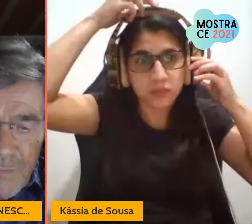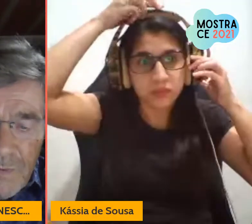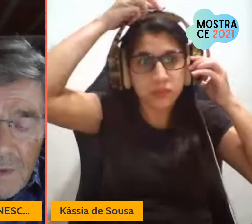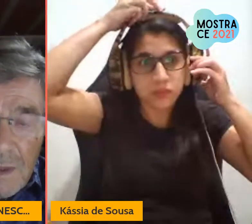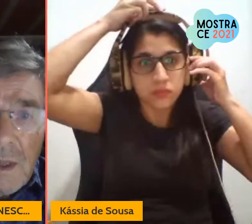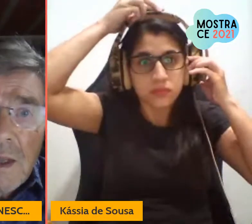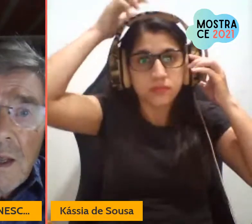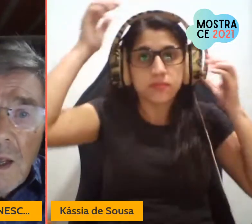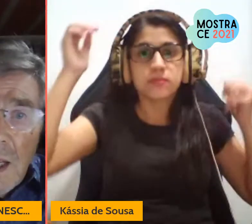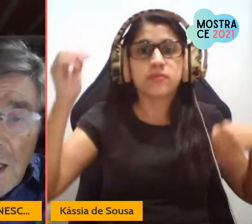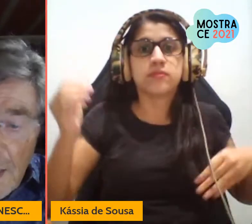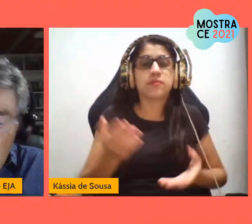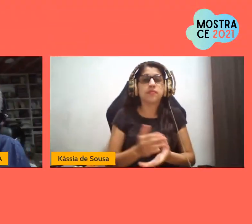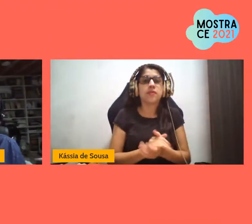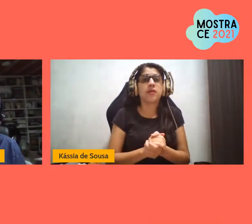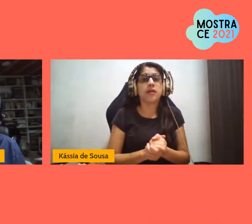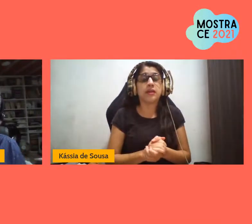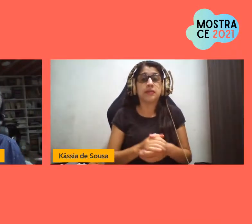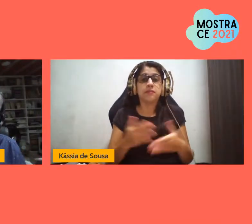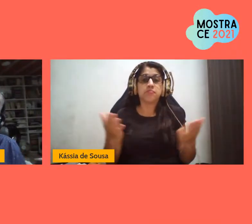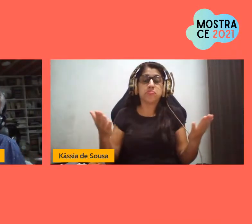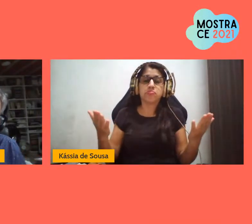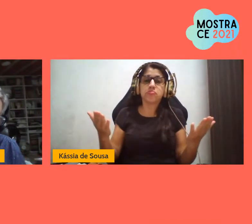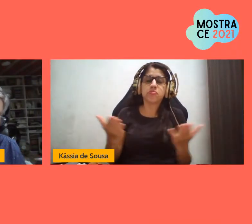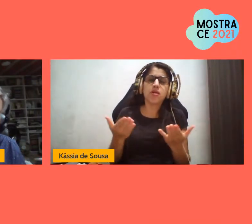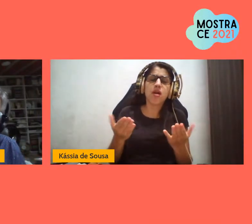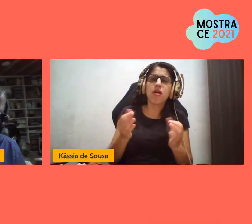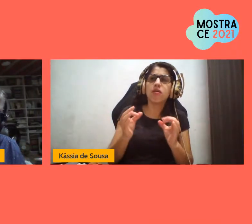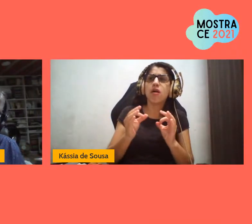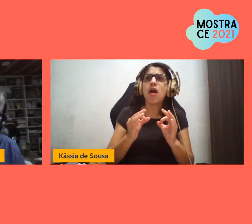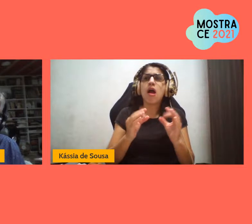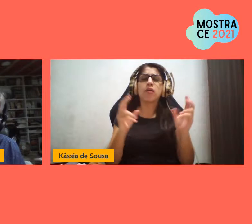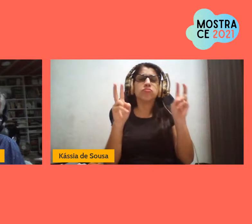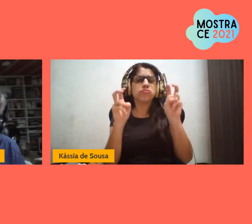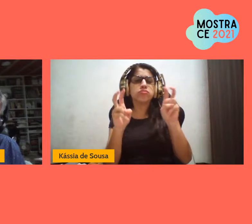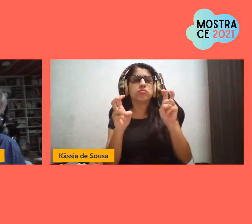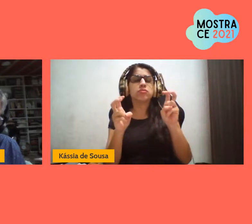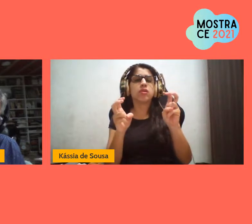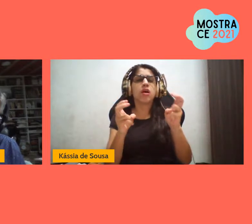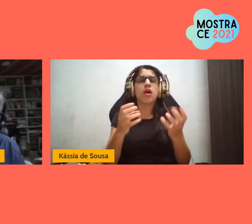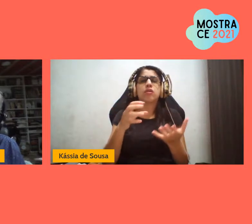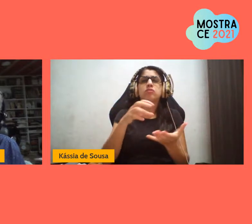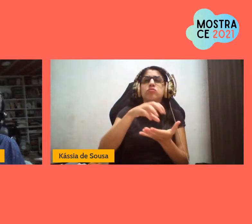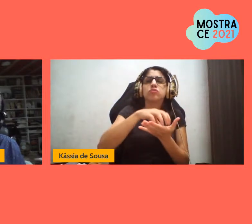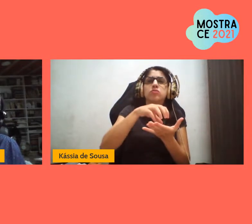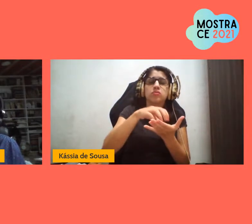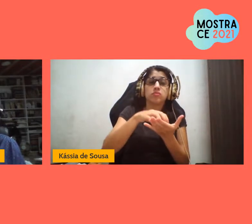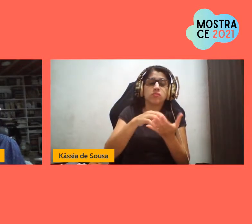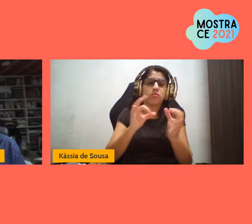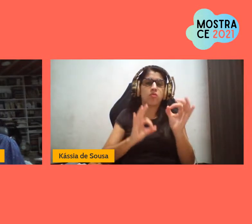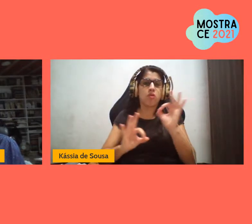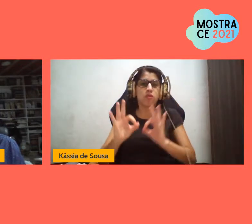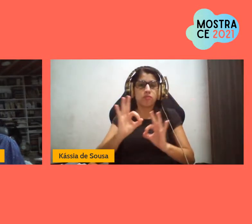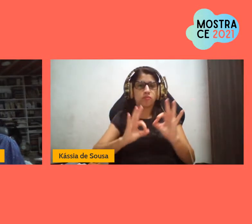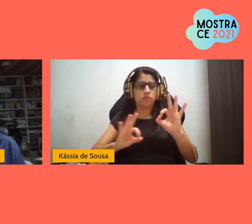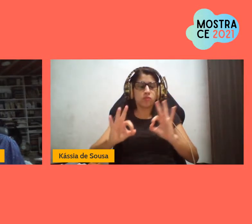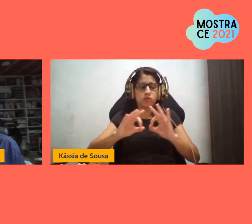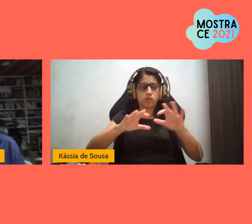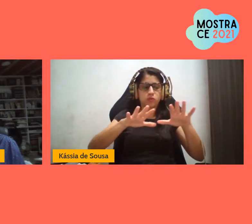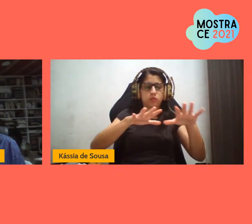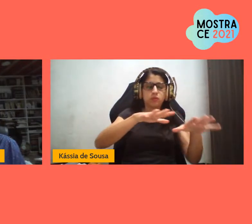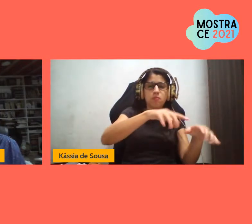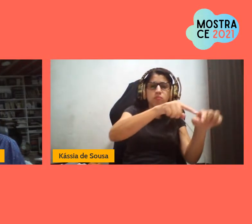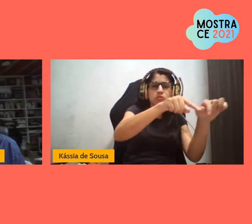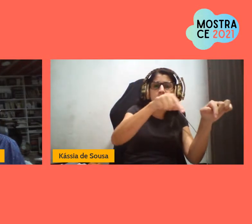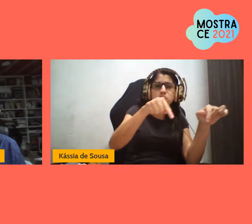envolvidas. Nesse sentido, a extensão constitui um espaço em que há